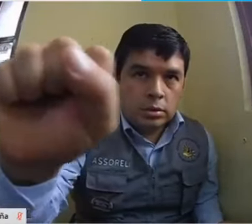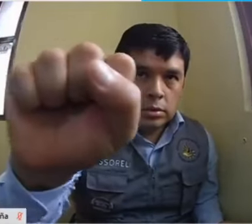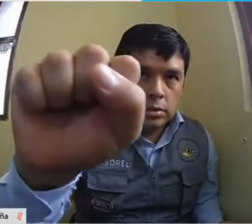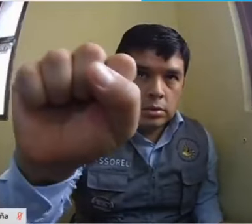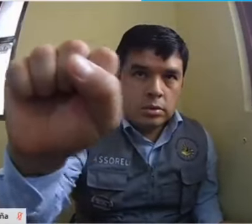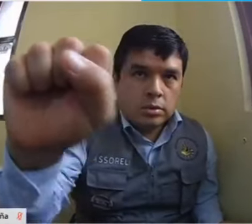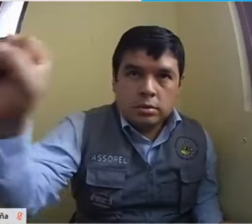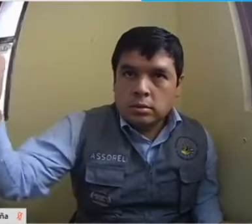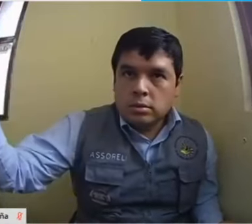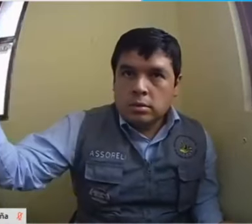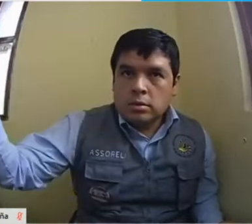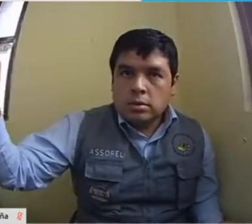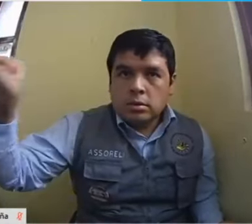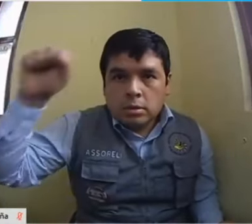sobrino,